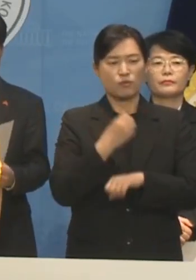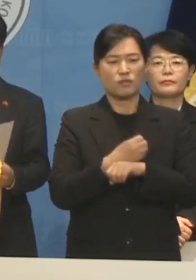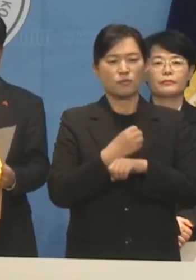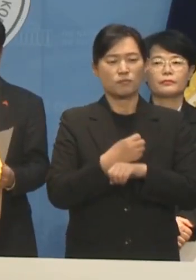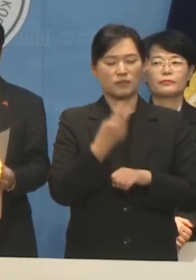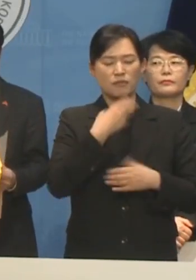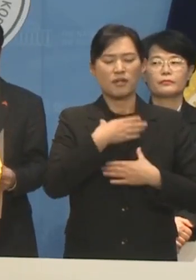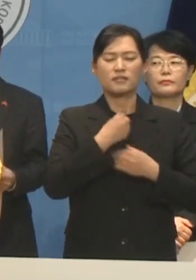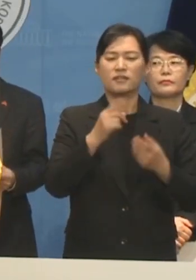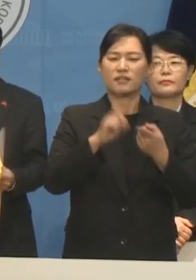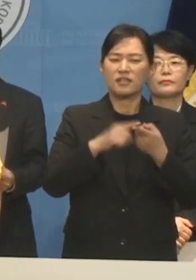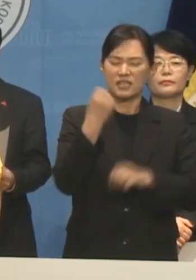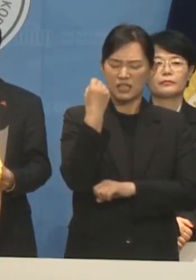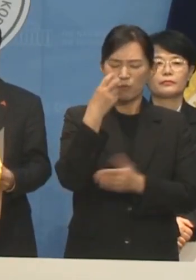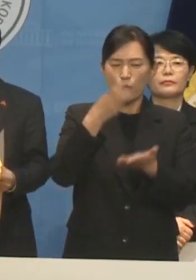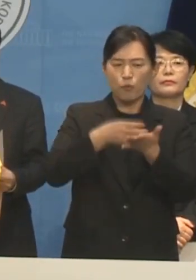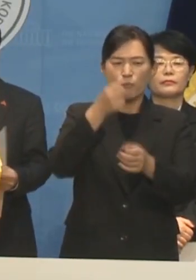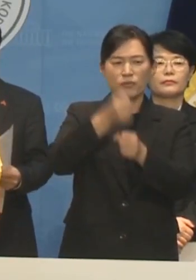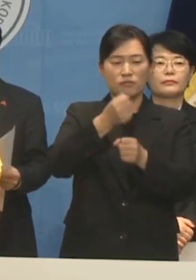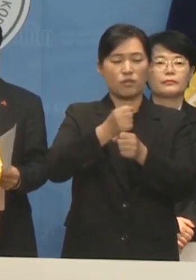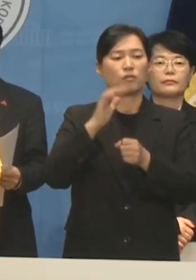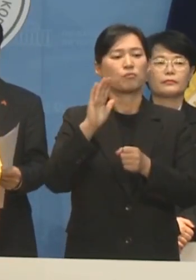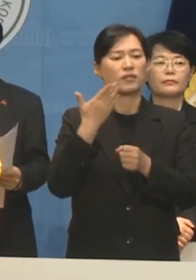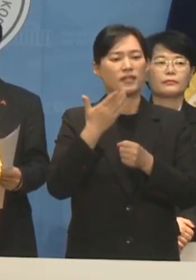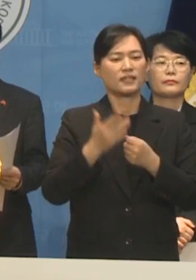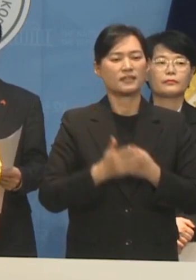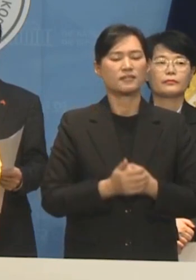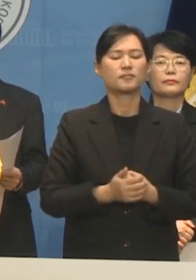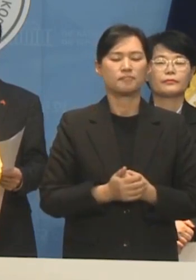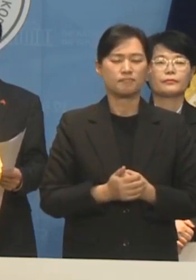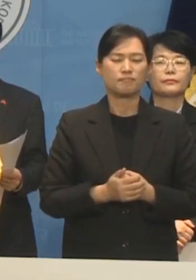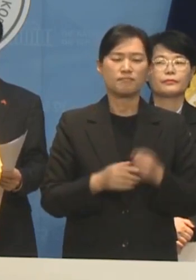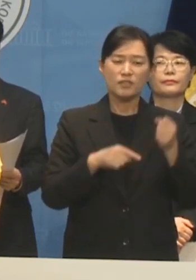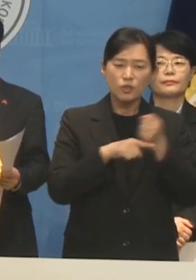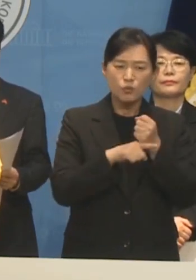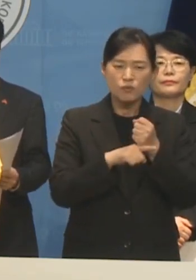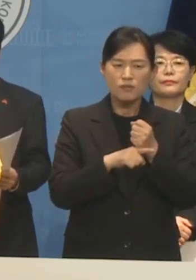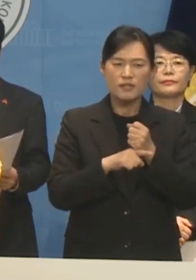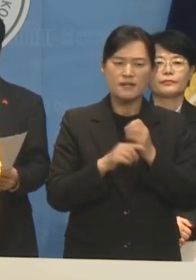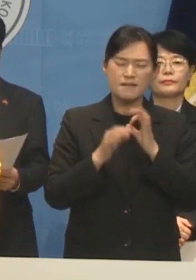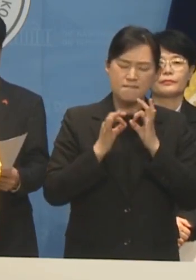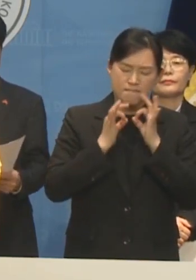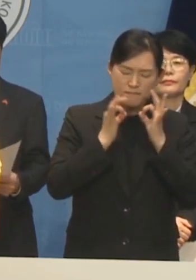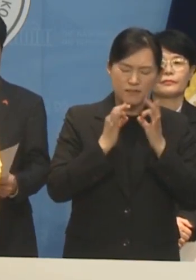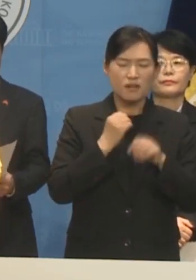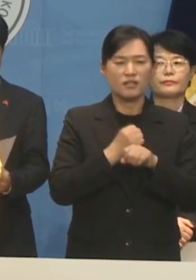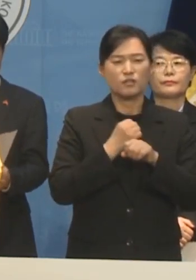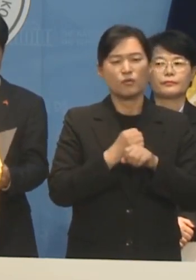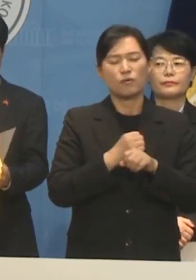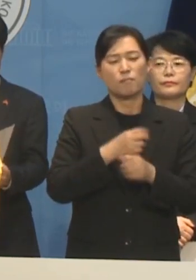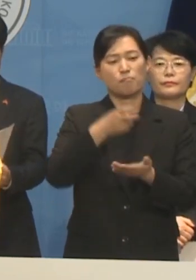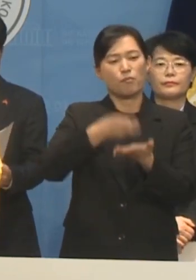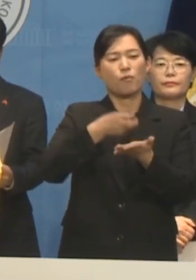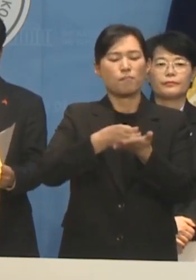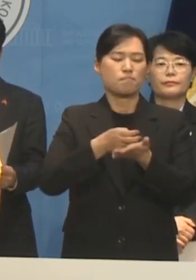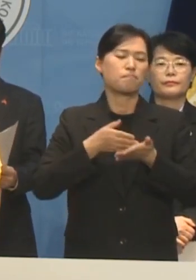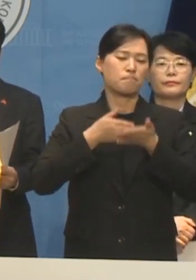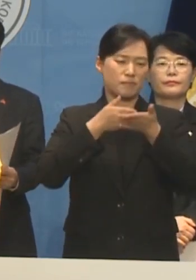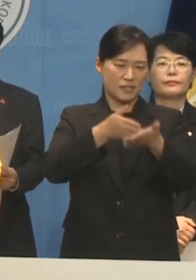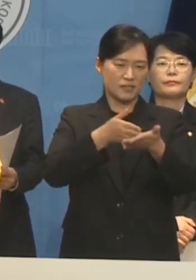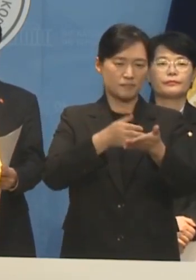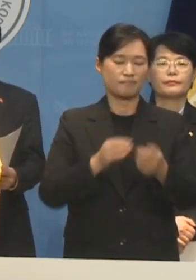관련한 기본법을 만들어야 된다는 당위성과 절실함에서 발의된 법이 바로